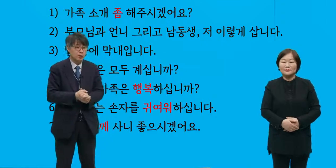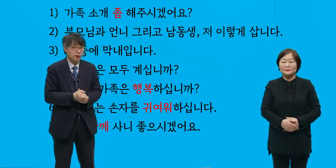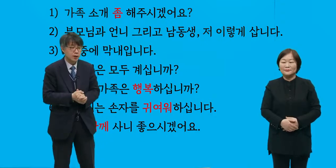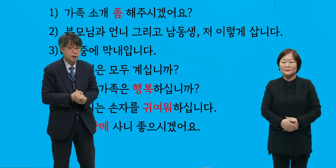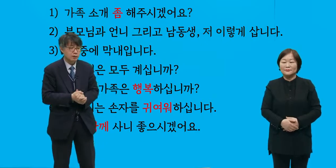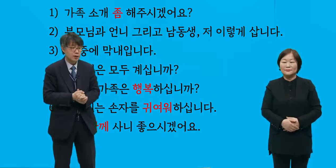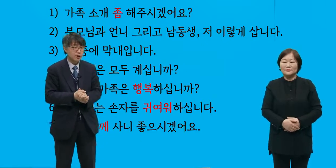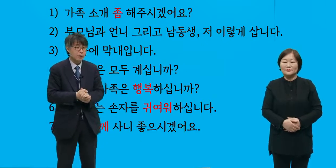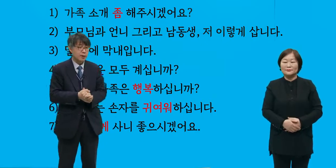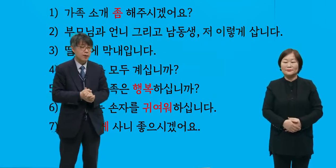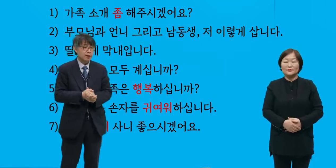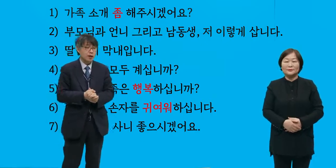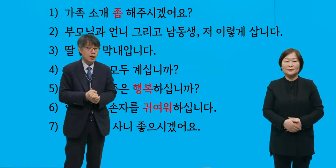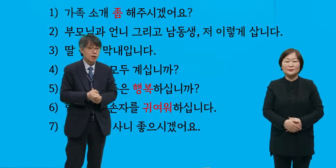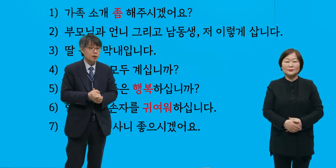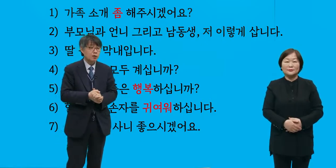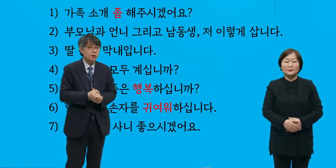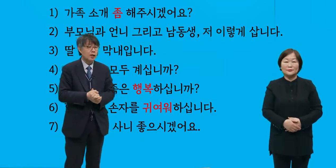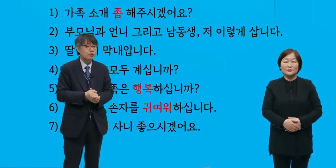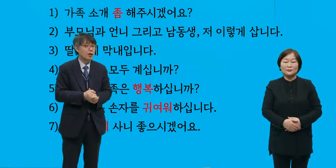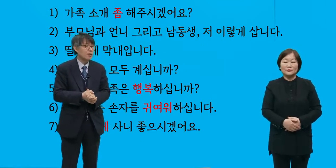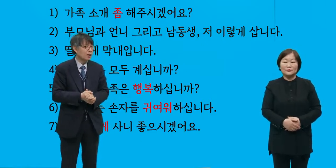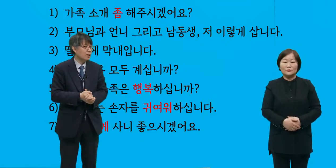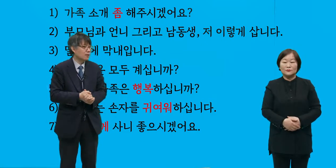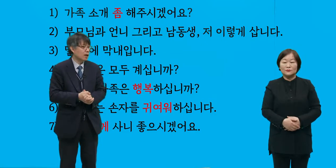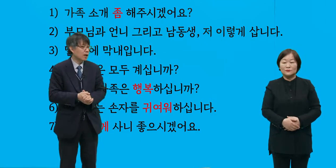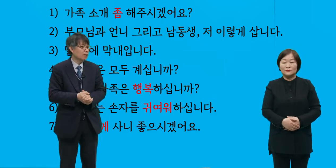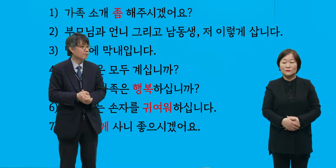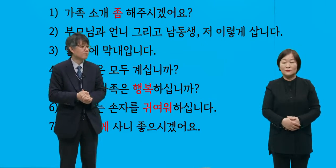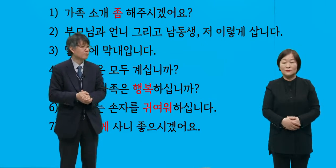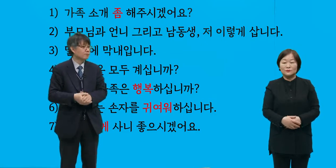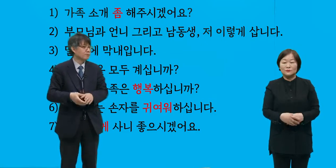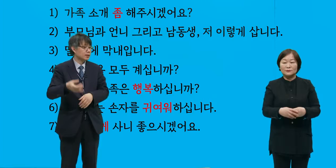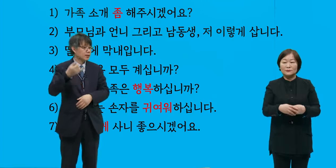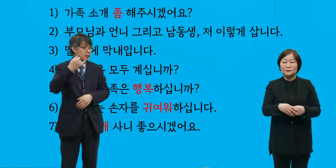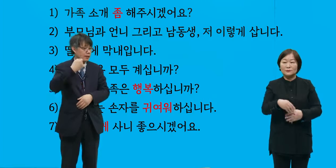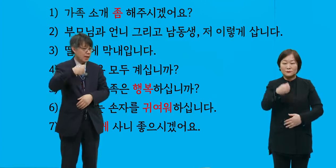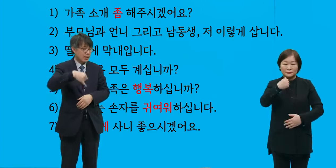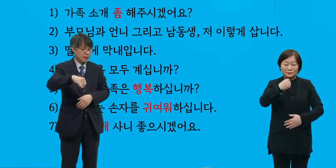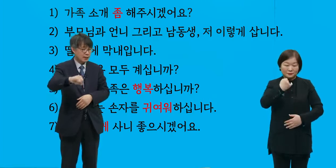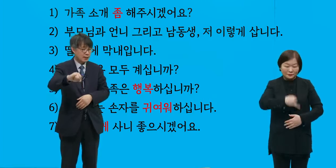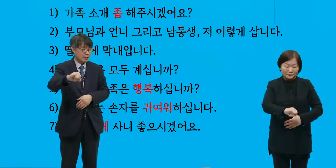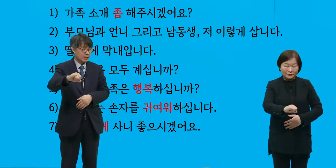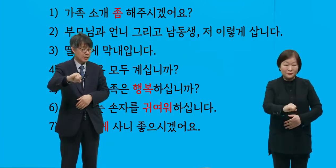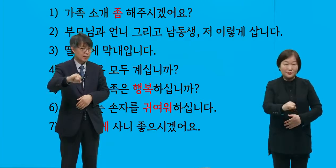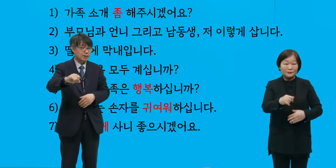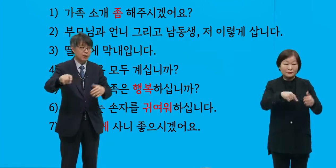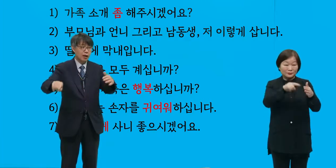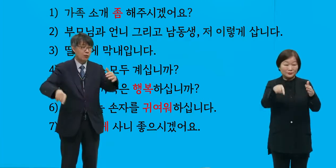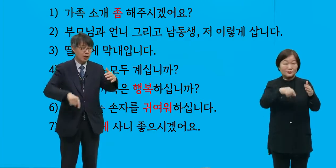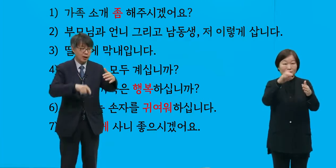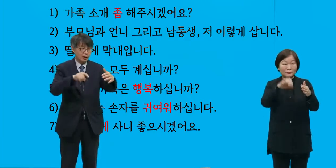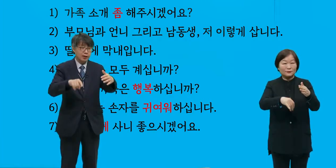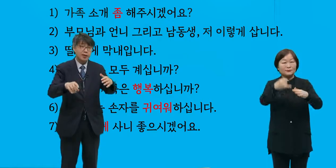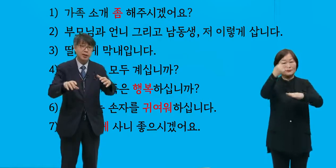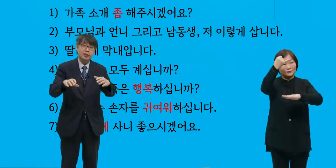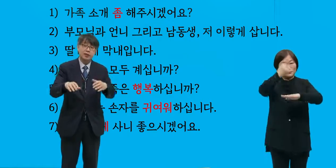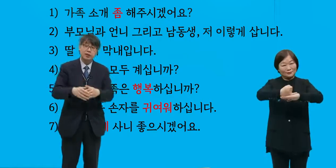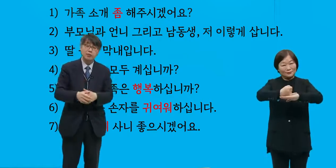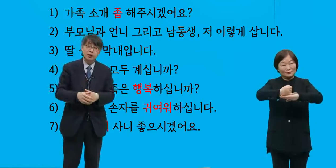생각하시면 되겠습니다. 자, 딸 중에 막내입니다. 딸 가운데. 딸이 이제 여러 명